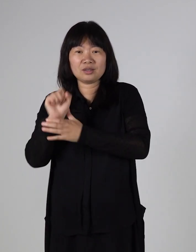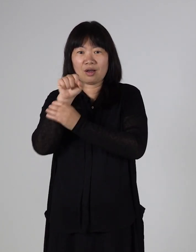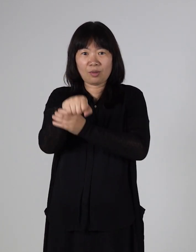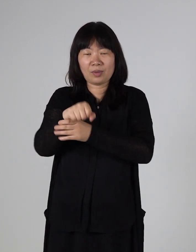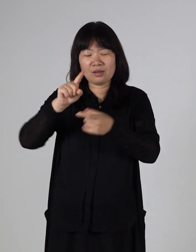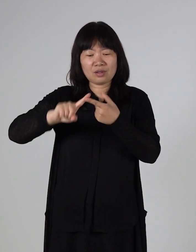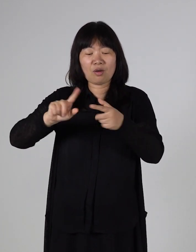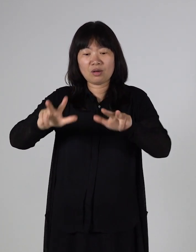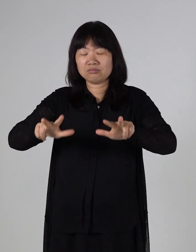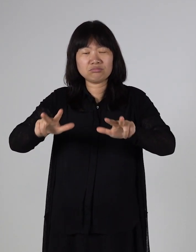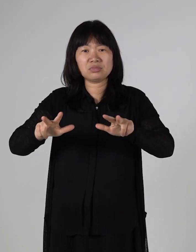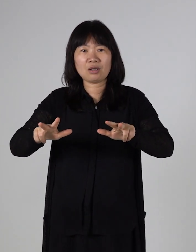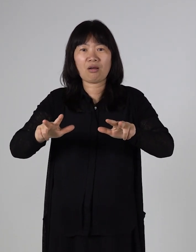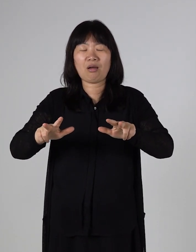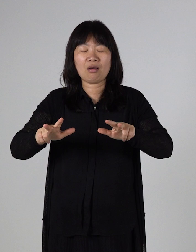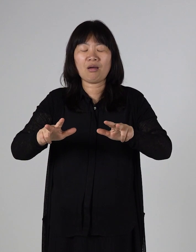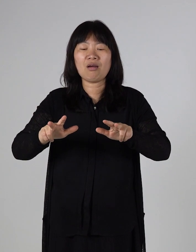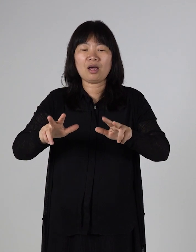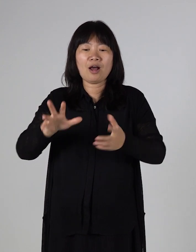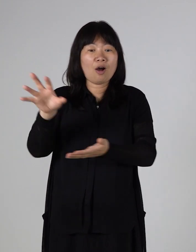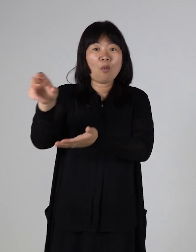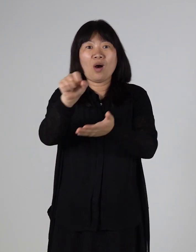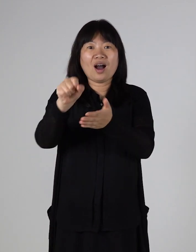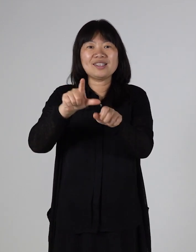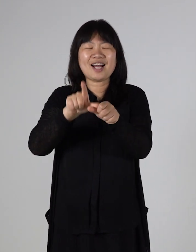헌신의 열매를 이제 딸 시간이 됐는데